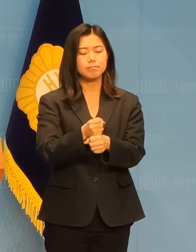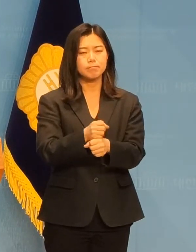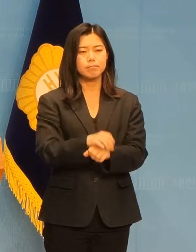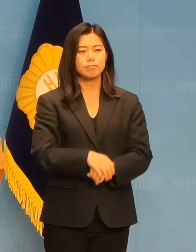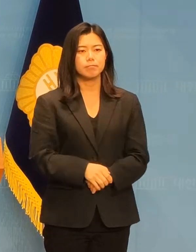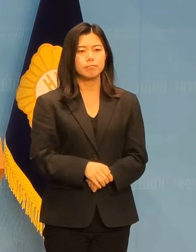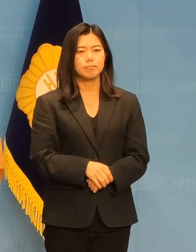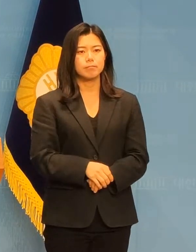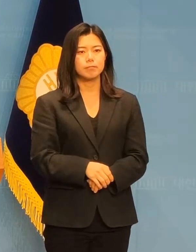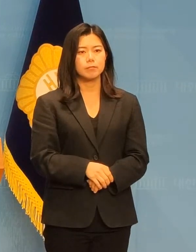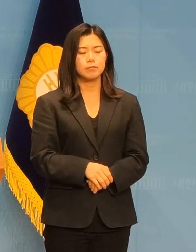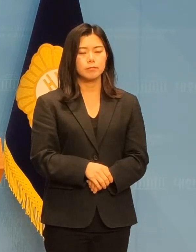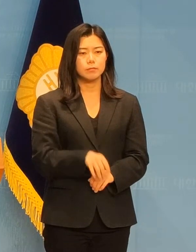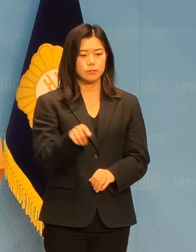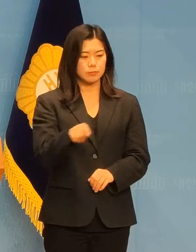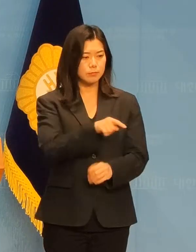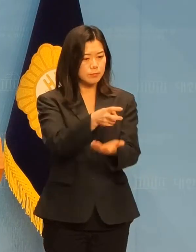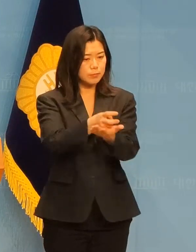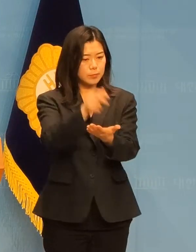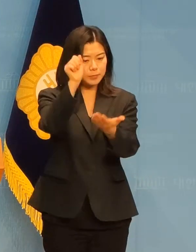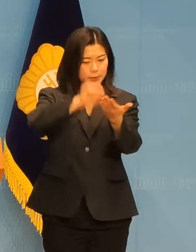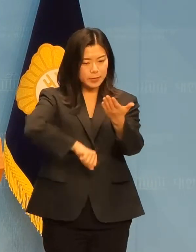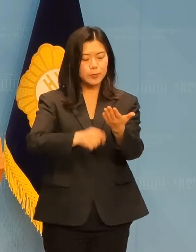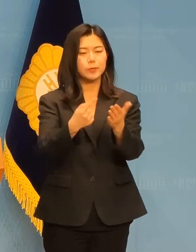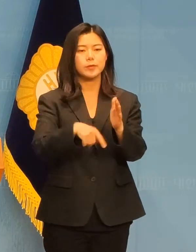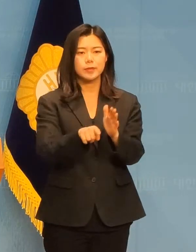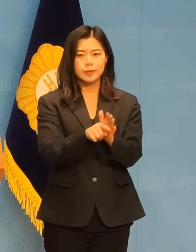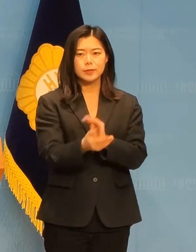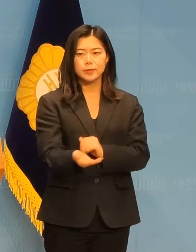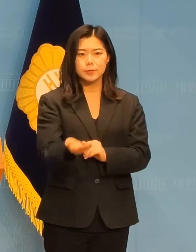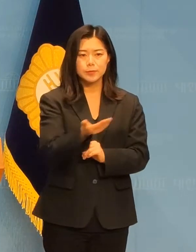이 법안입니다. 이 법안이 통과될 수 있도록